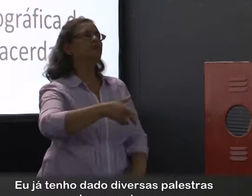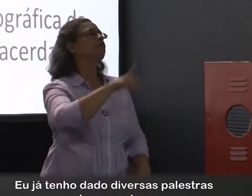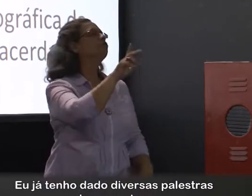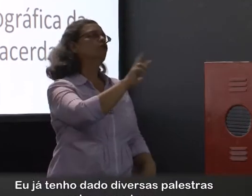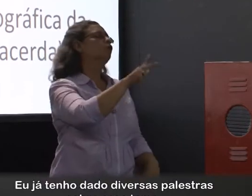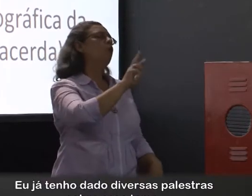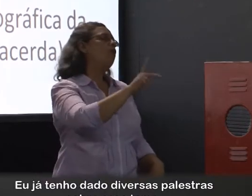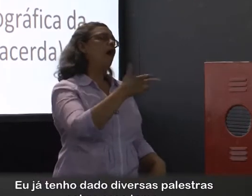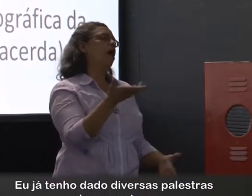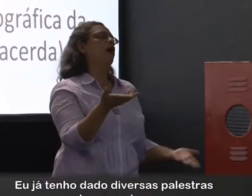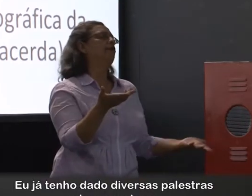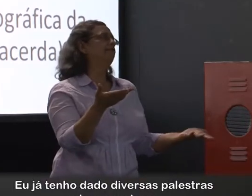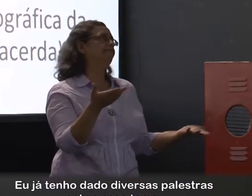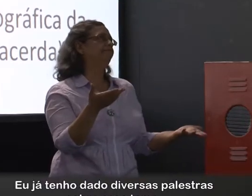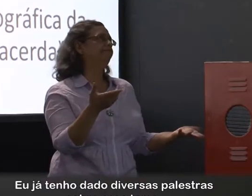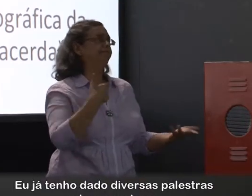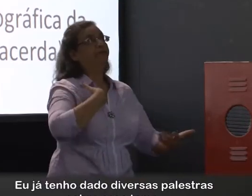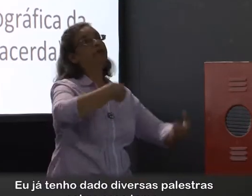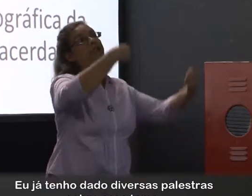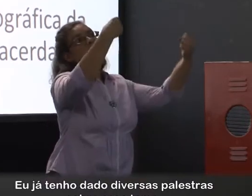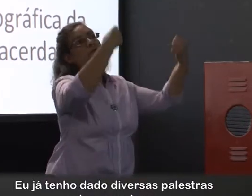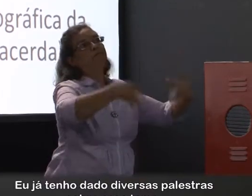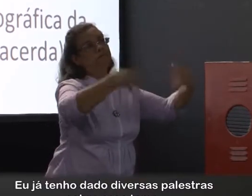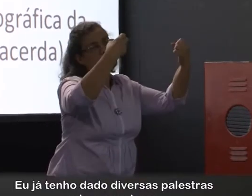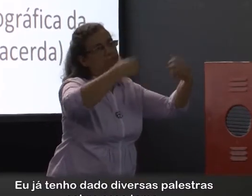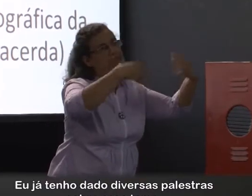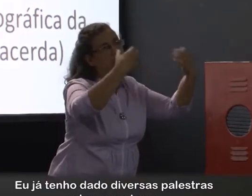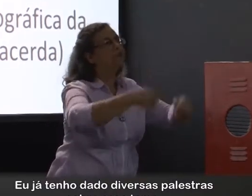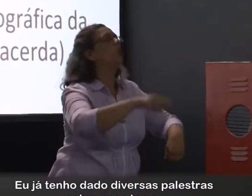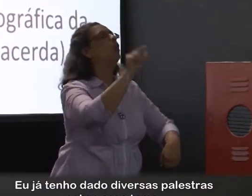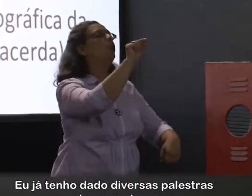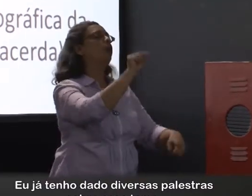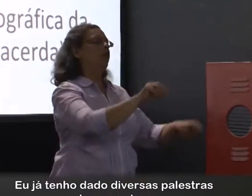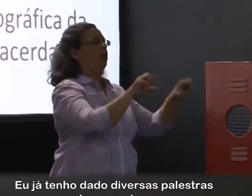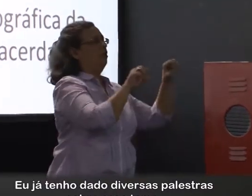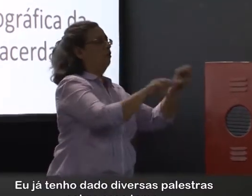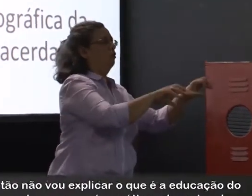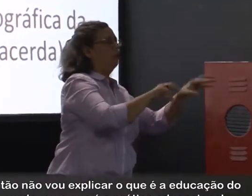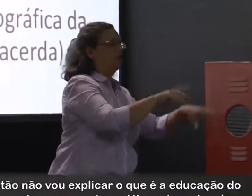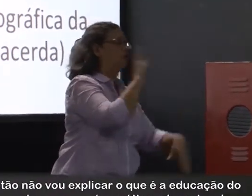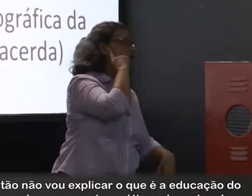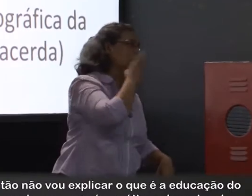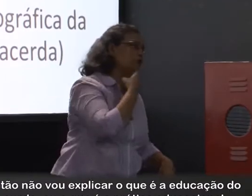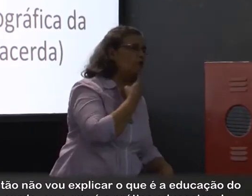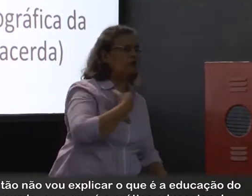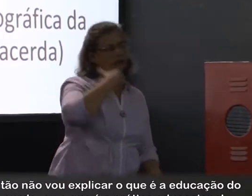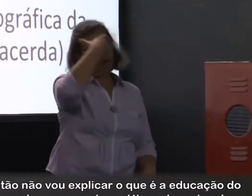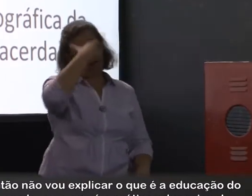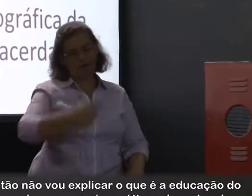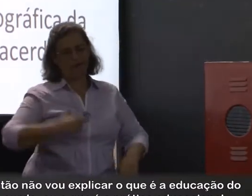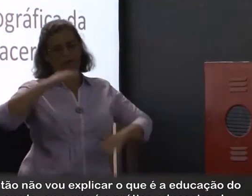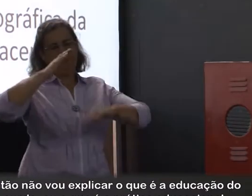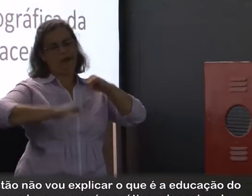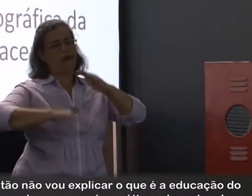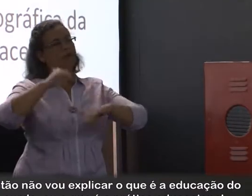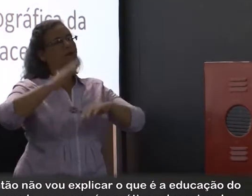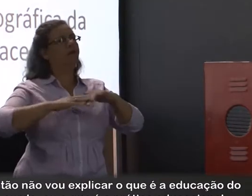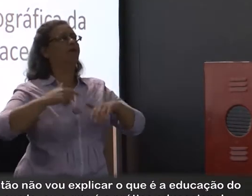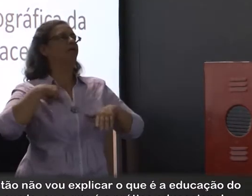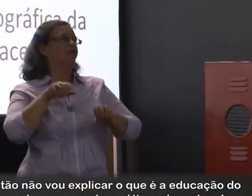Então, eu já tenho visto, dado diversas palestras sobre esse tema, e eu não vou explicar o que é educação de surdo, né, o